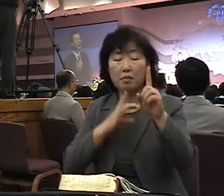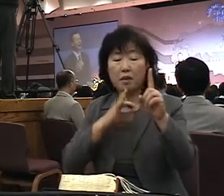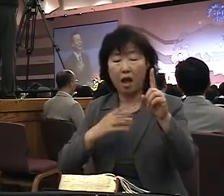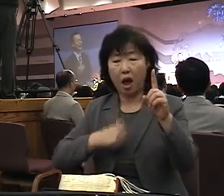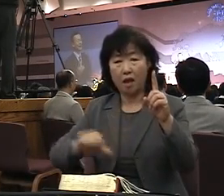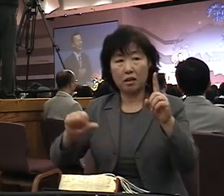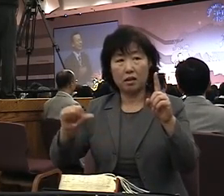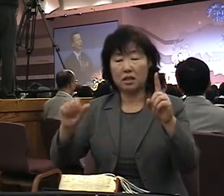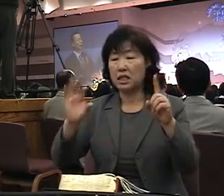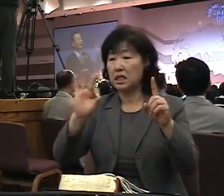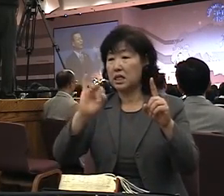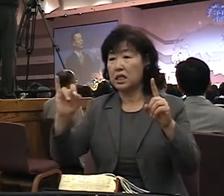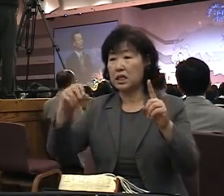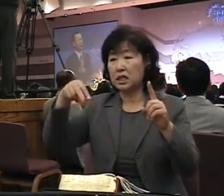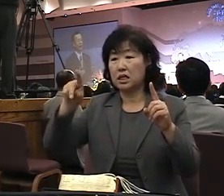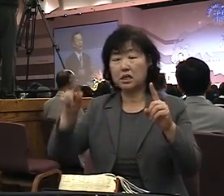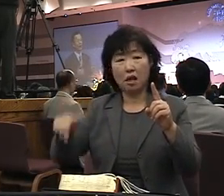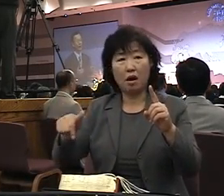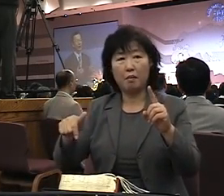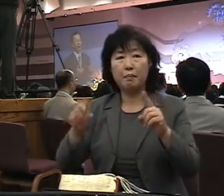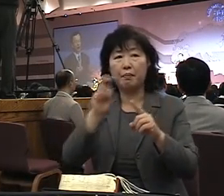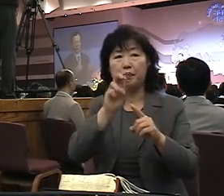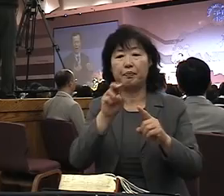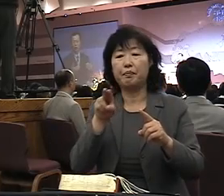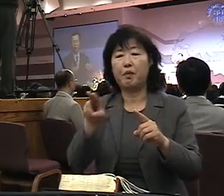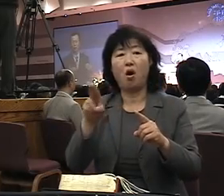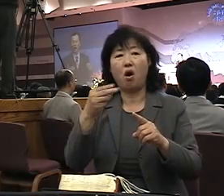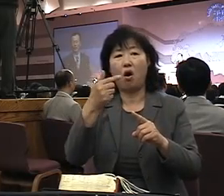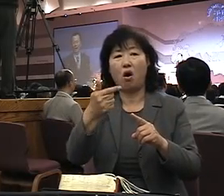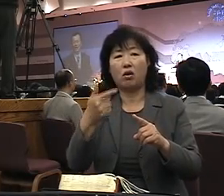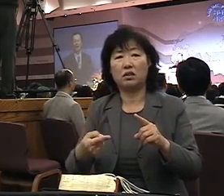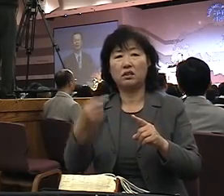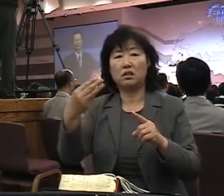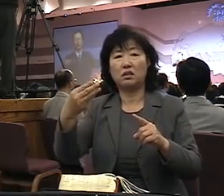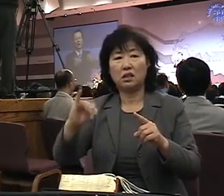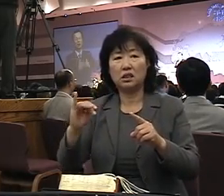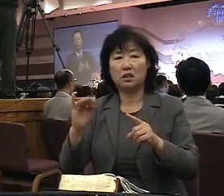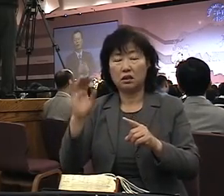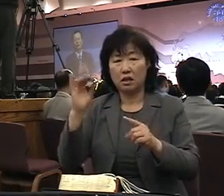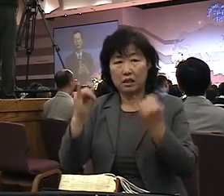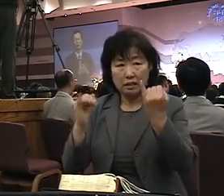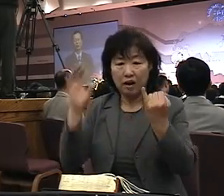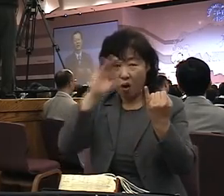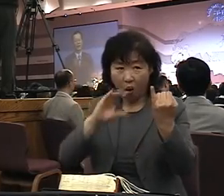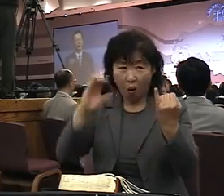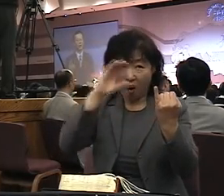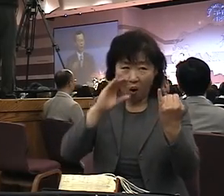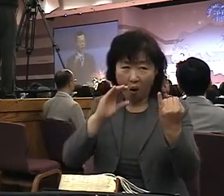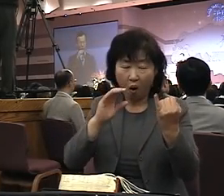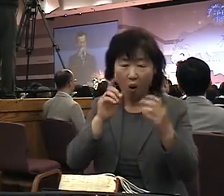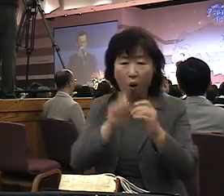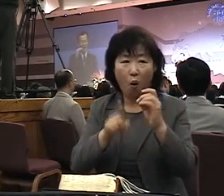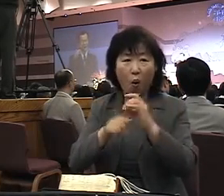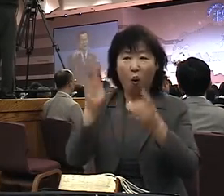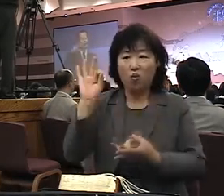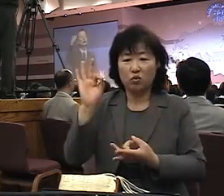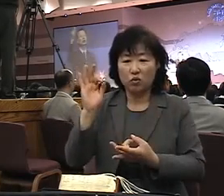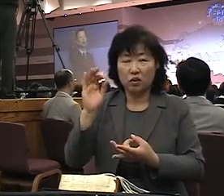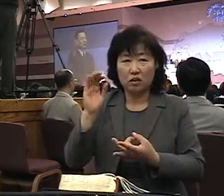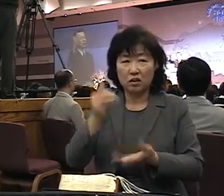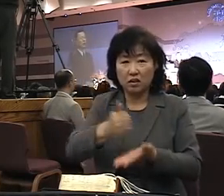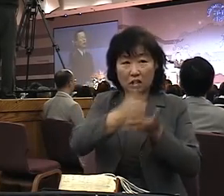아들 이삭에게 이제 며느리감을 구하려고 할 때 우상 숭배하는 가나안 그 땅에서 구하지 않고 그의 노정을